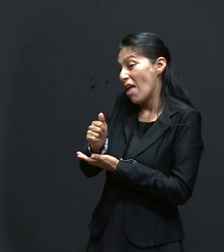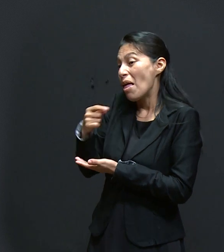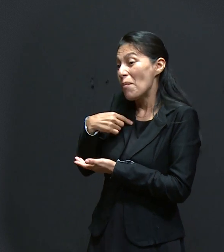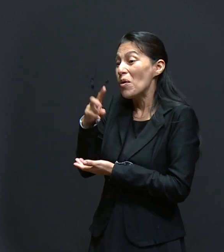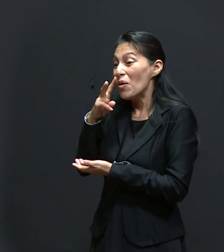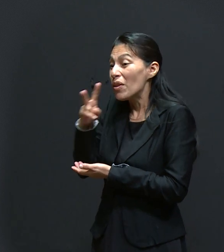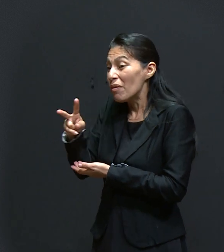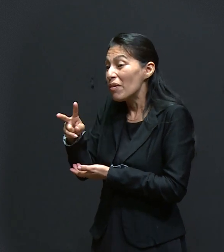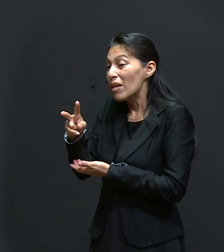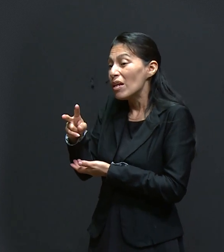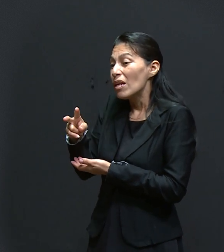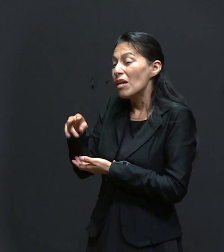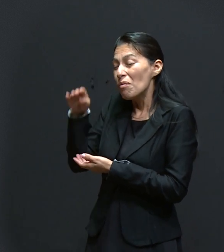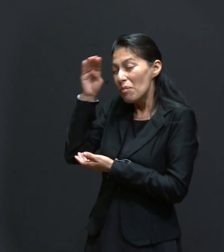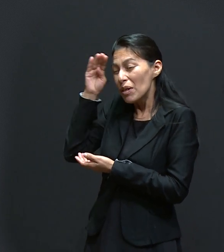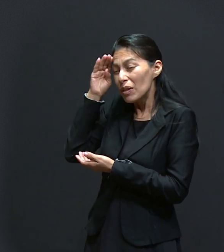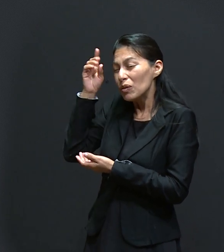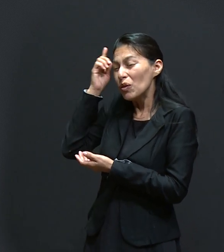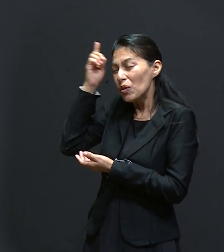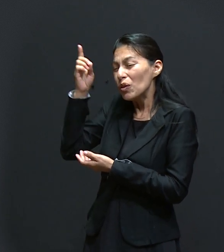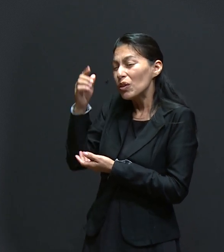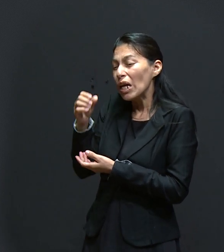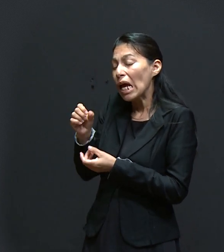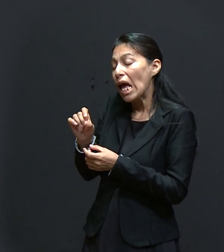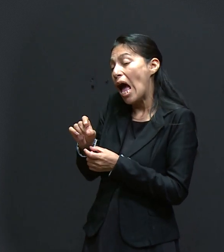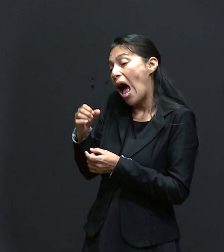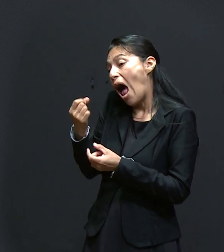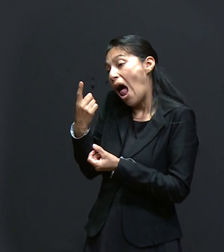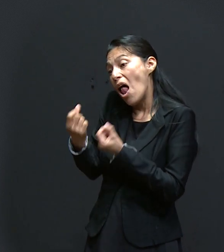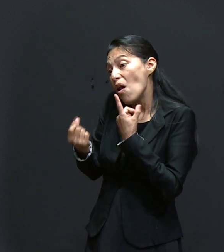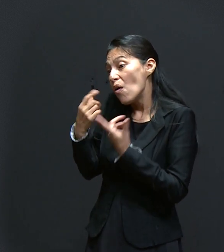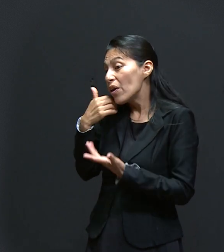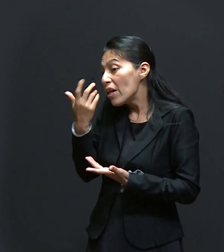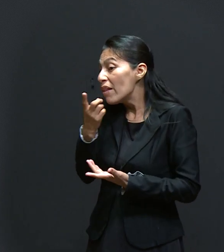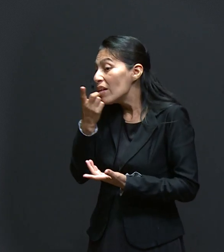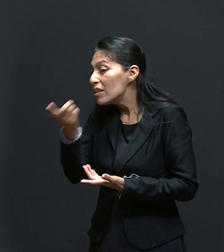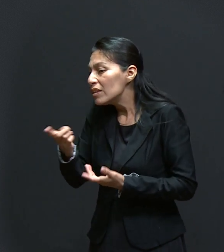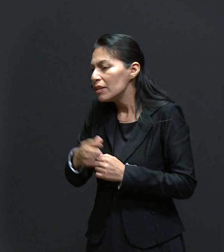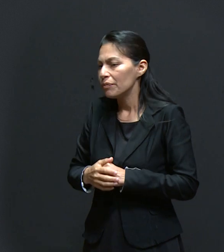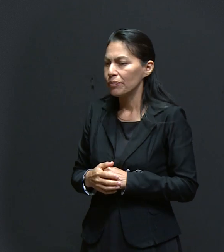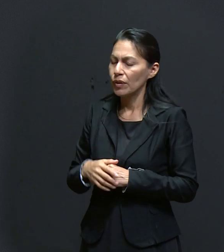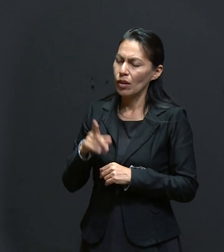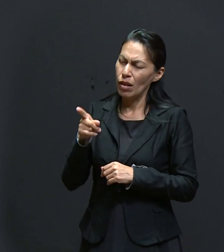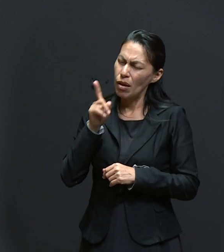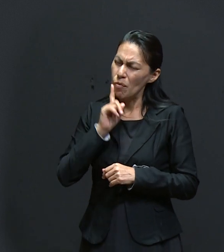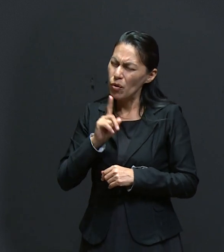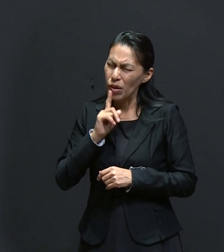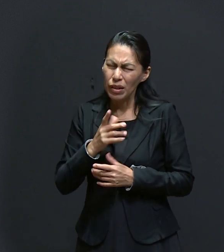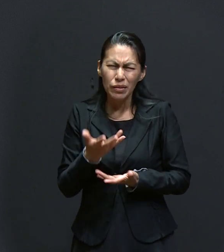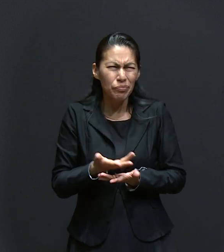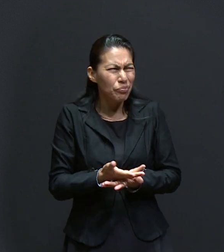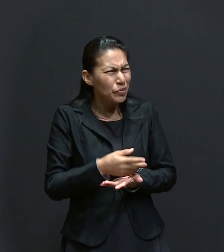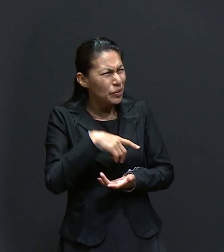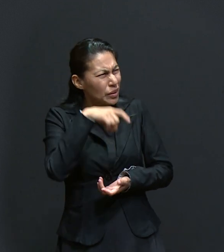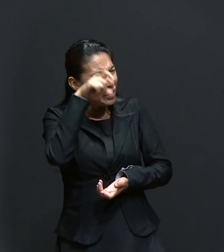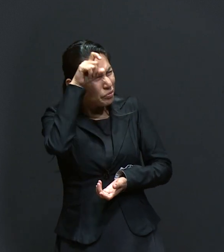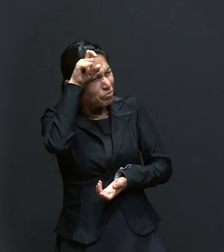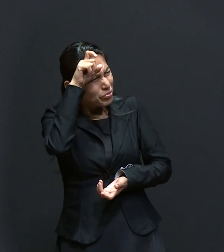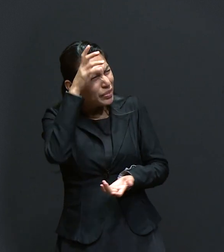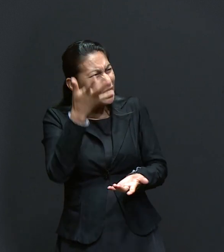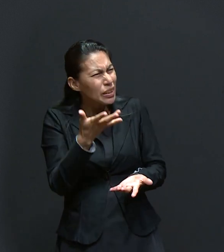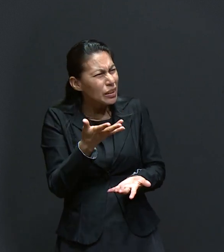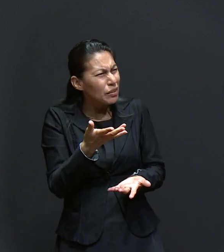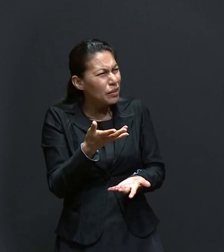te conocía personalmente pero vivía allí entonces creo que ellos quiere decir este persona tomó tres días de ayuno para